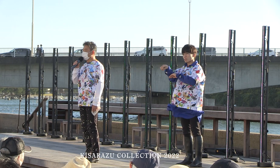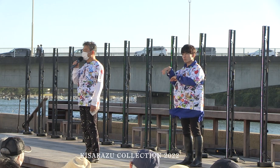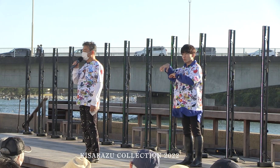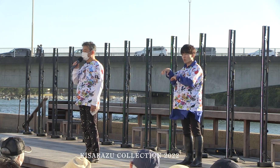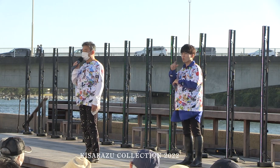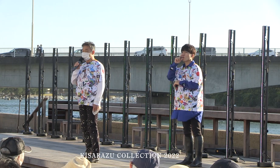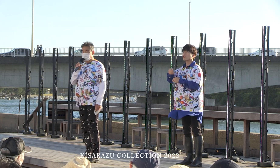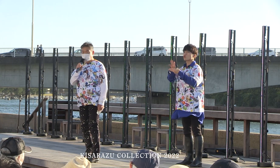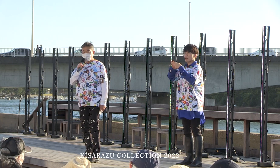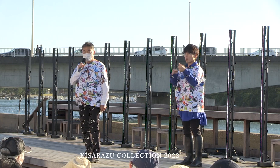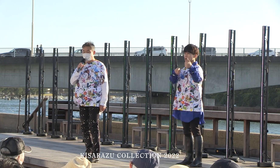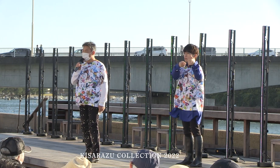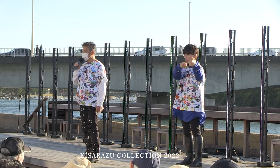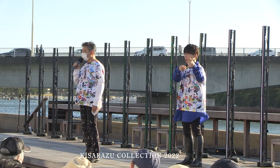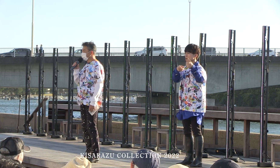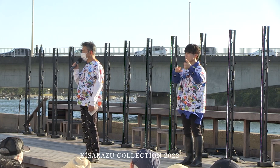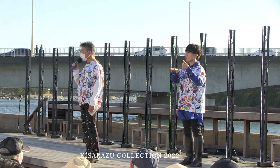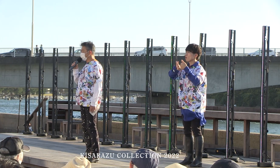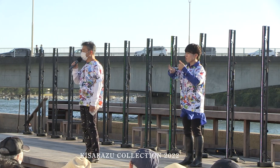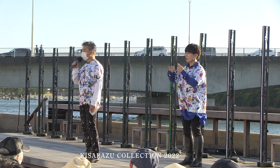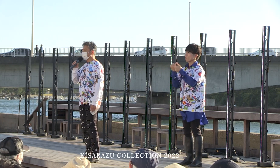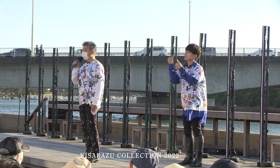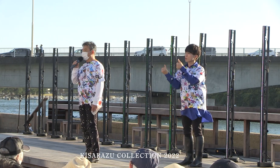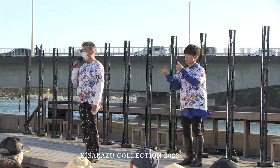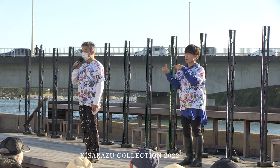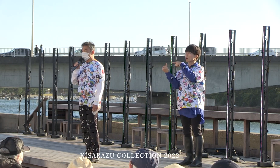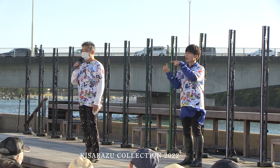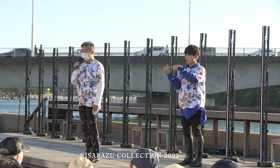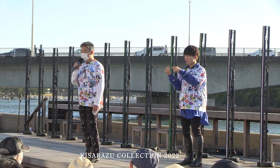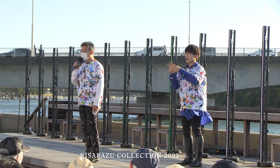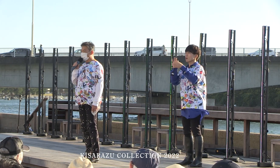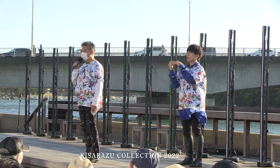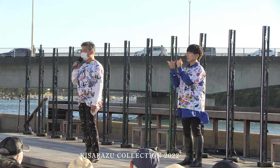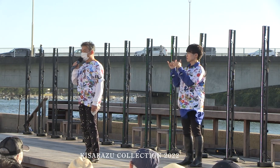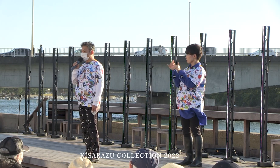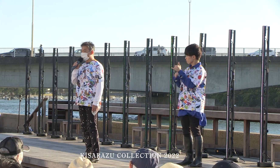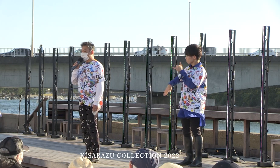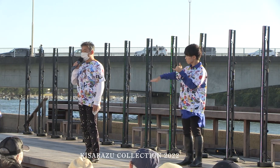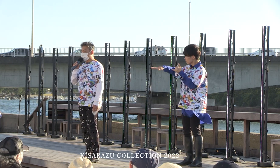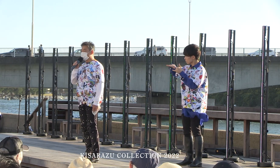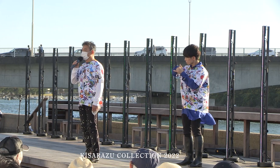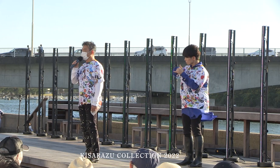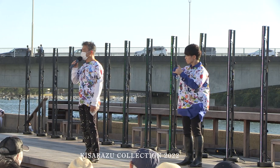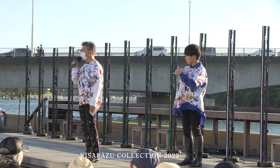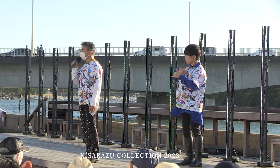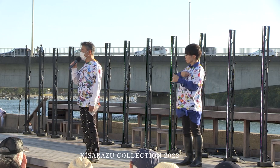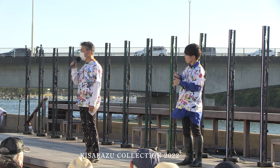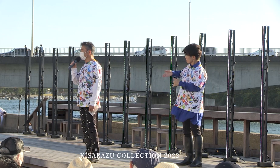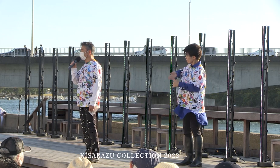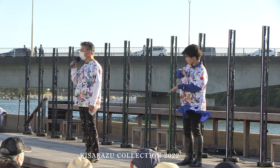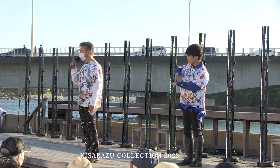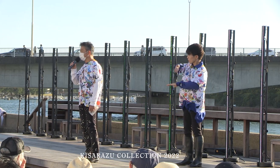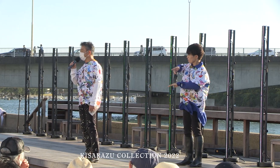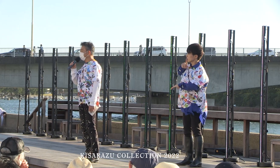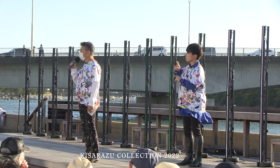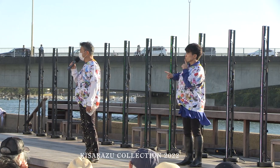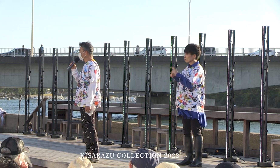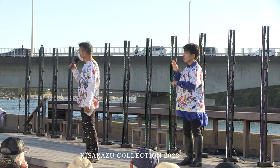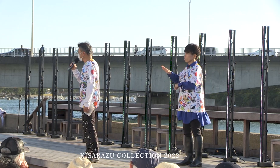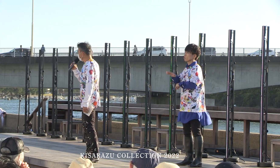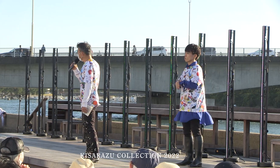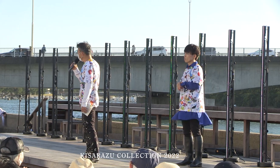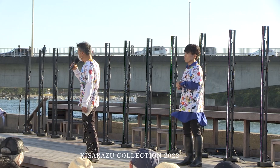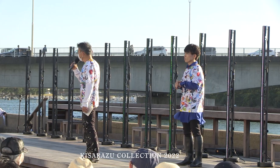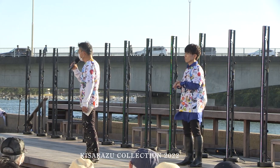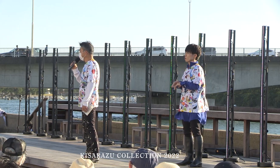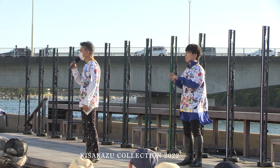鶴田さんをはじめとして、奥様であったり関係者の皆様のに心より感謝申し上げるとともに、音楽